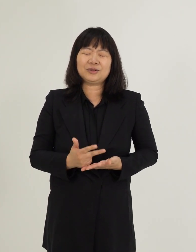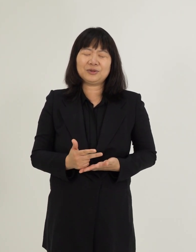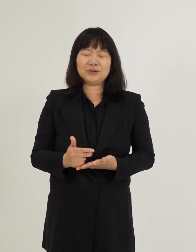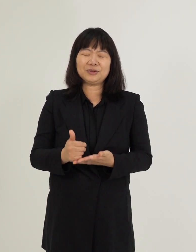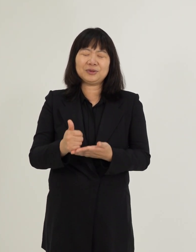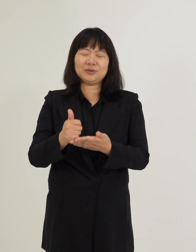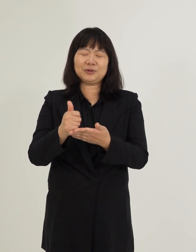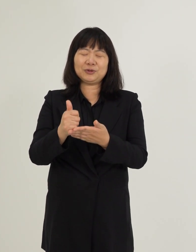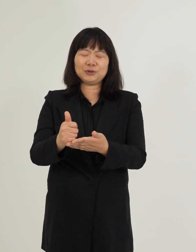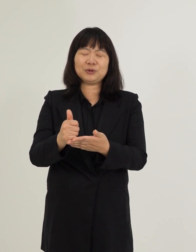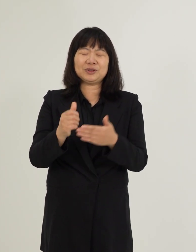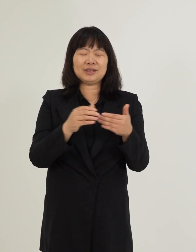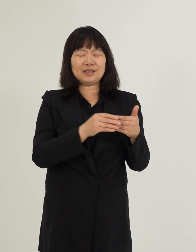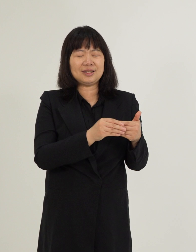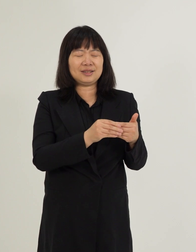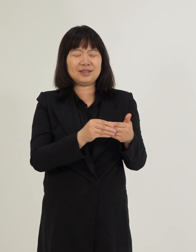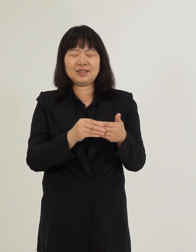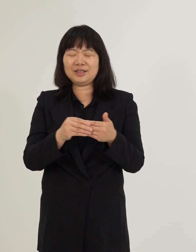주